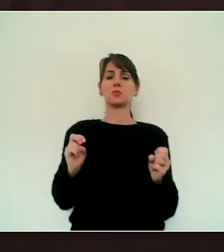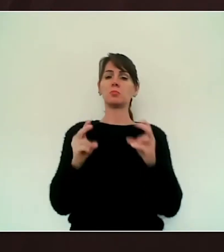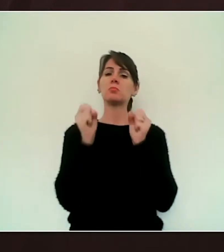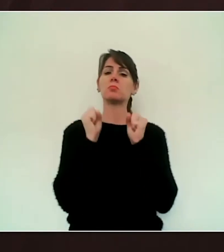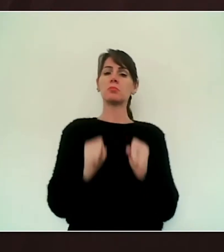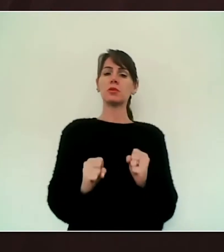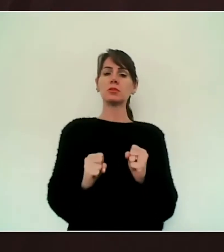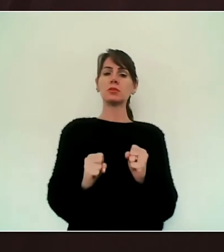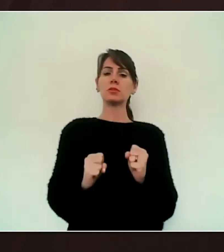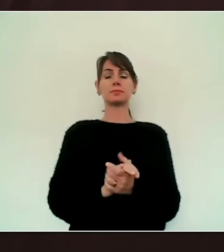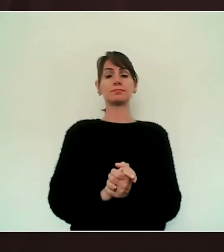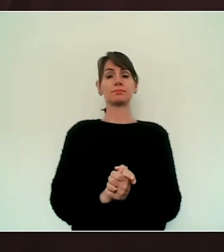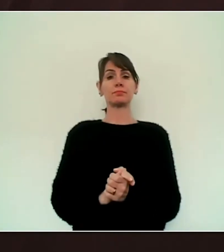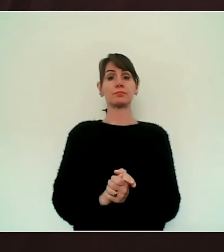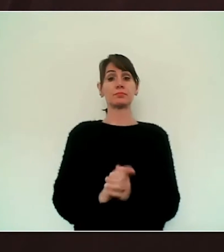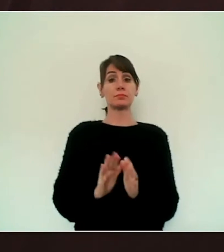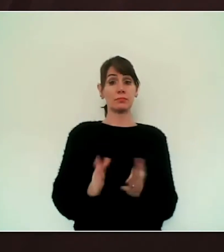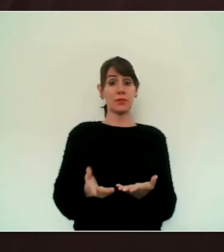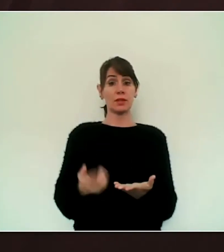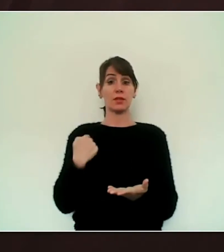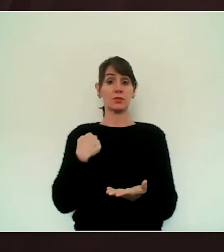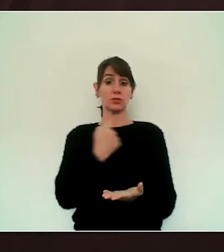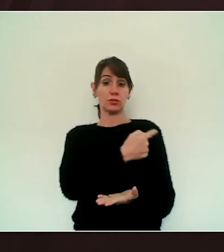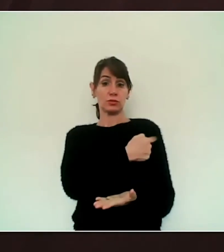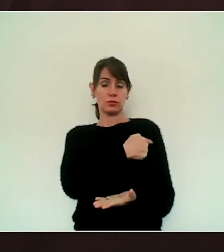Mas nós estamos na igreja em Filadélfia.